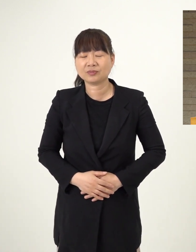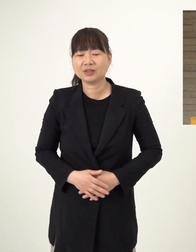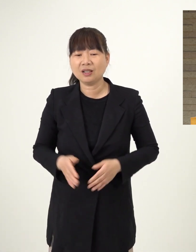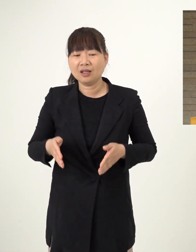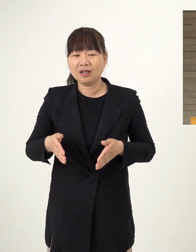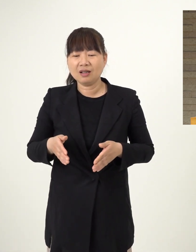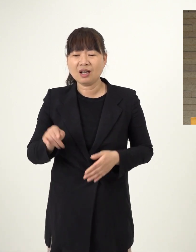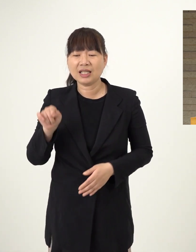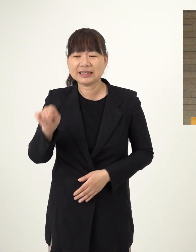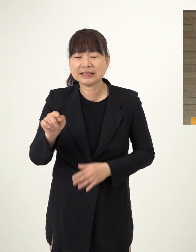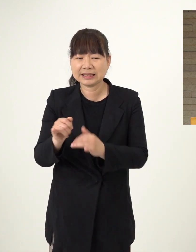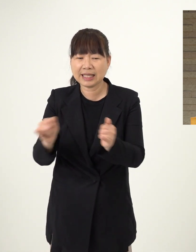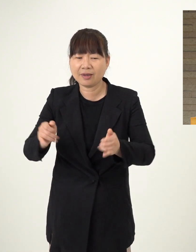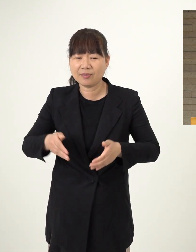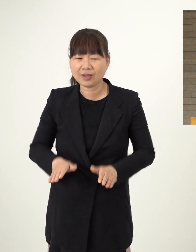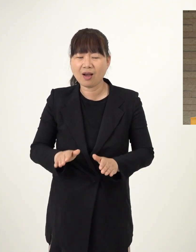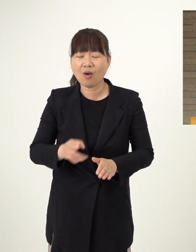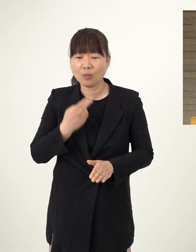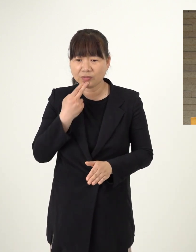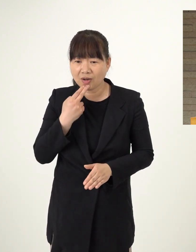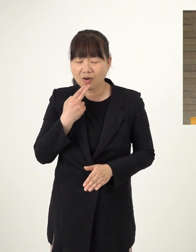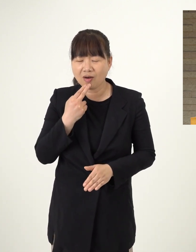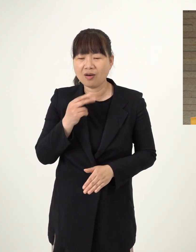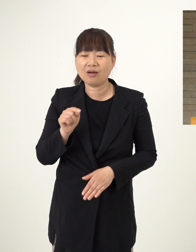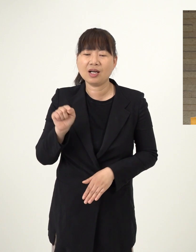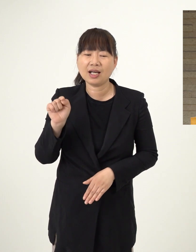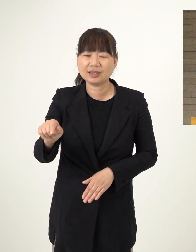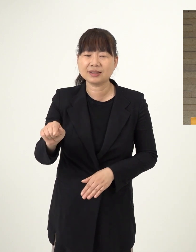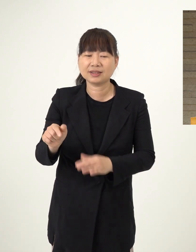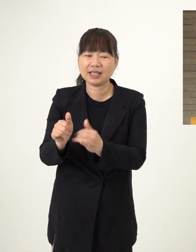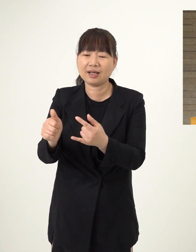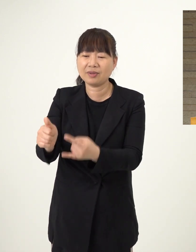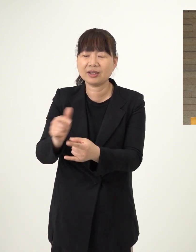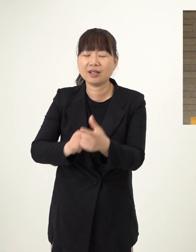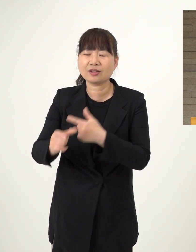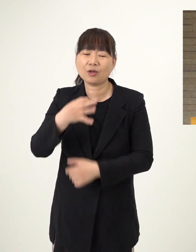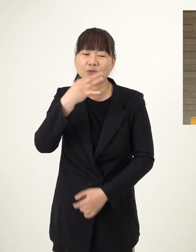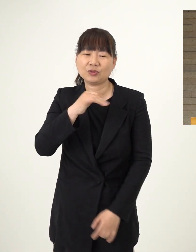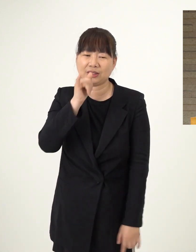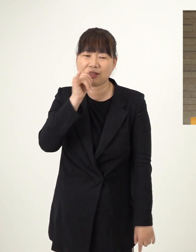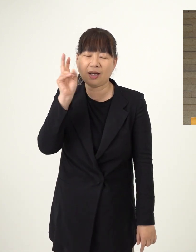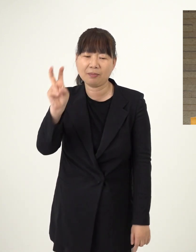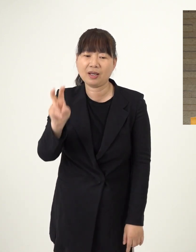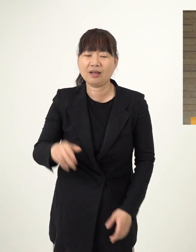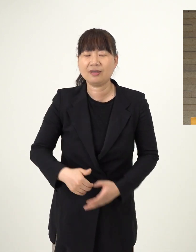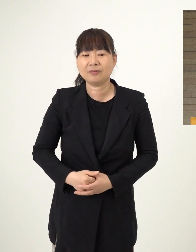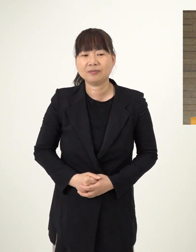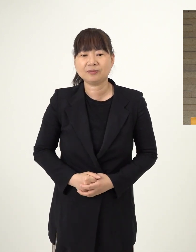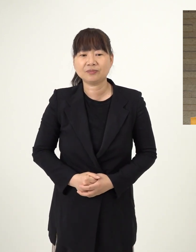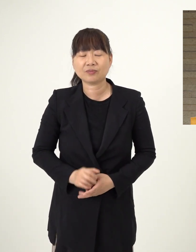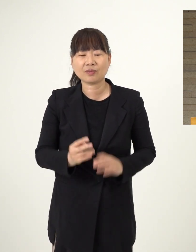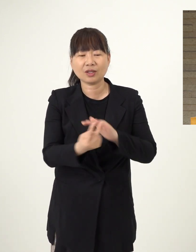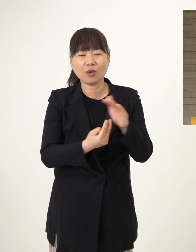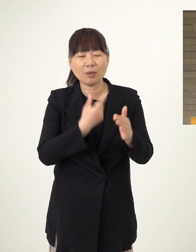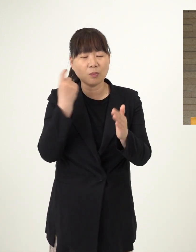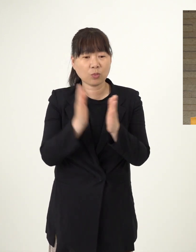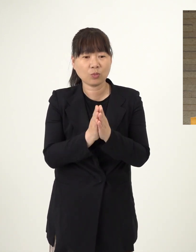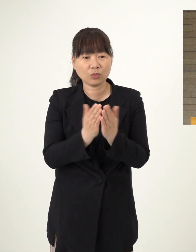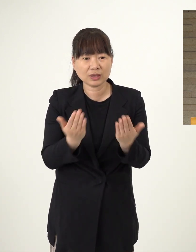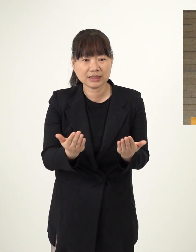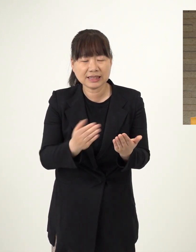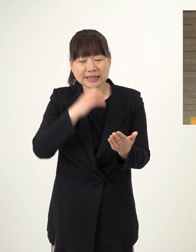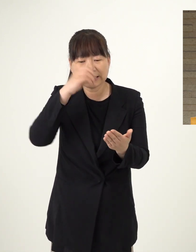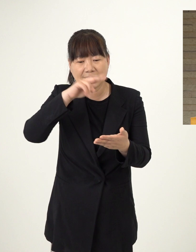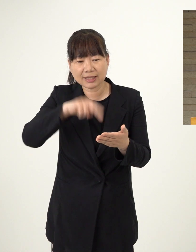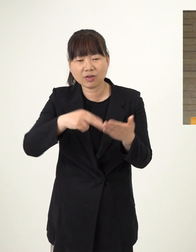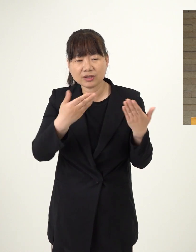태어나지 아니하였더라면 제게 좋을 뻔하였느니라. 여러분, 요한복음 제가 그냥